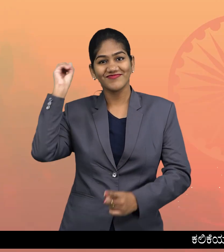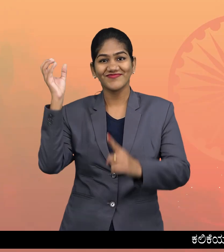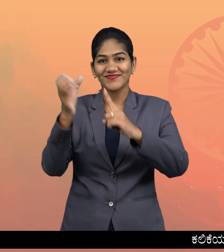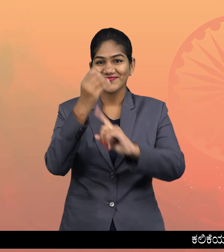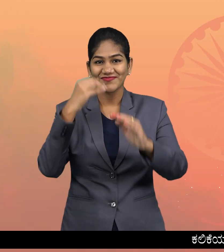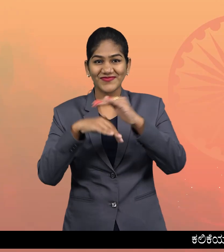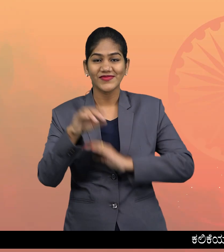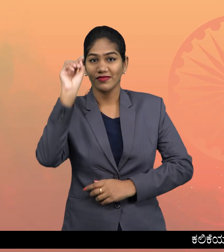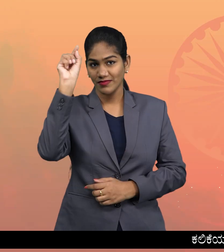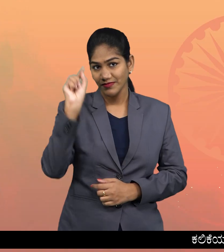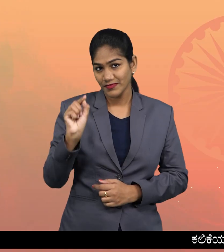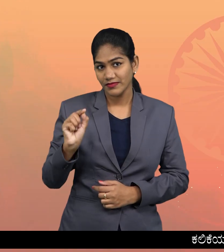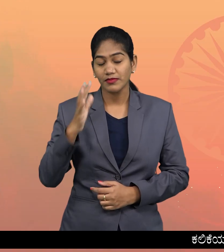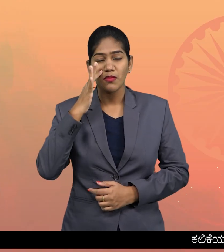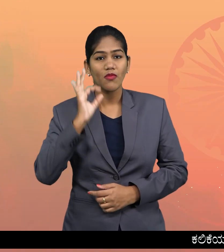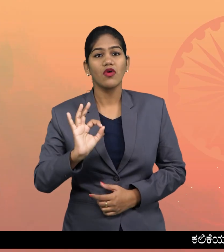ಕಲಿಕೆಯ ಫಲಿತಾಂಶಗಳು.